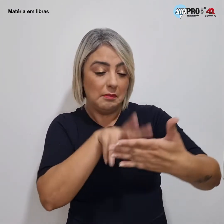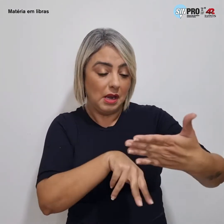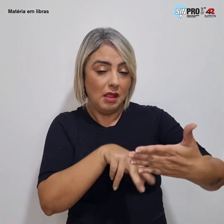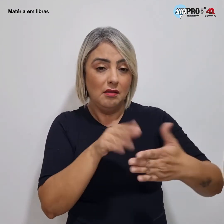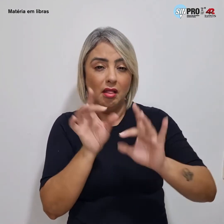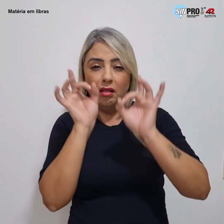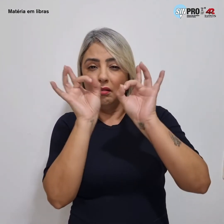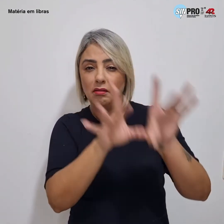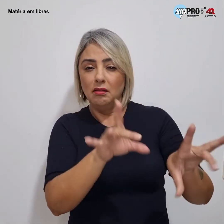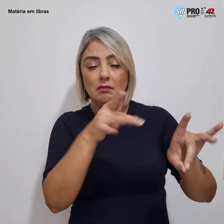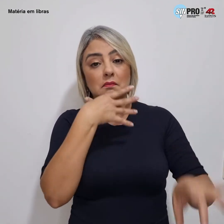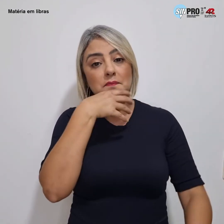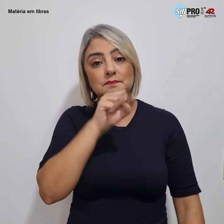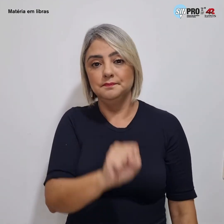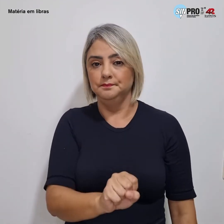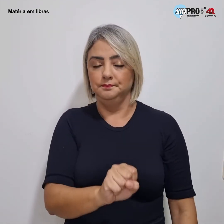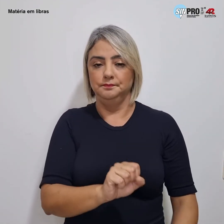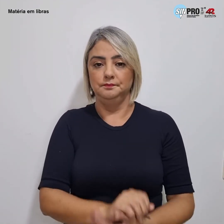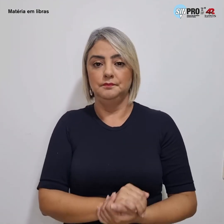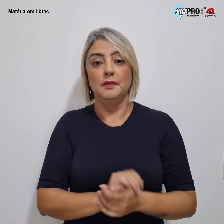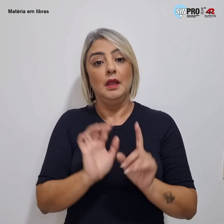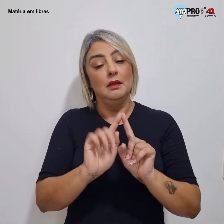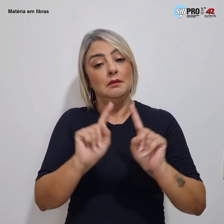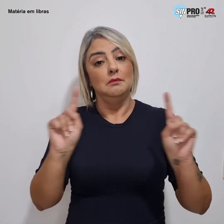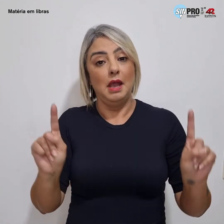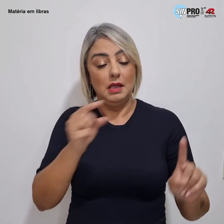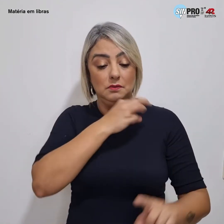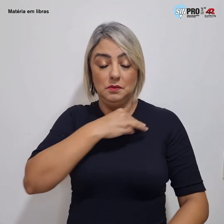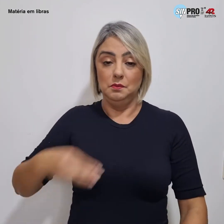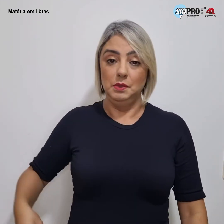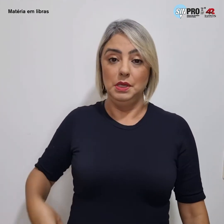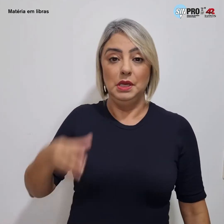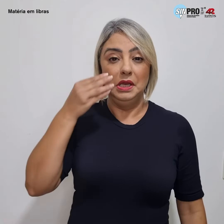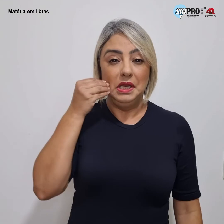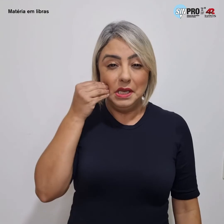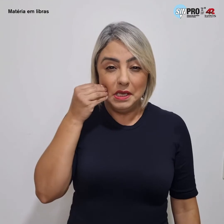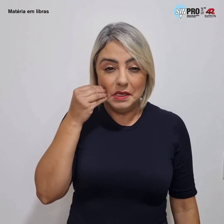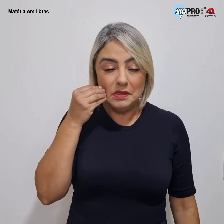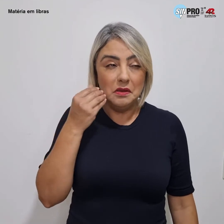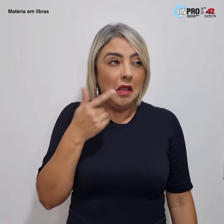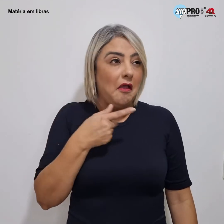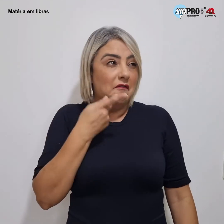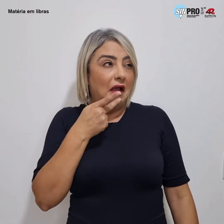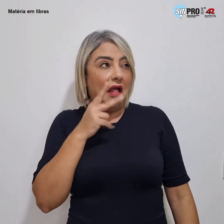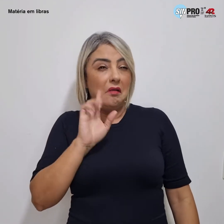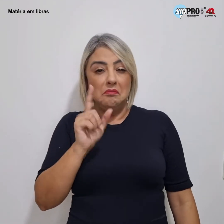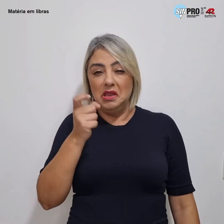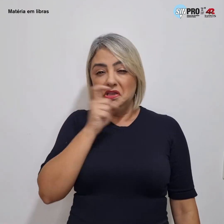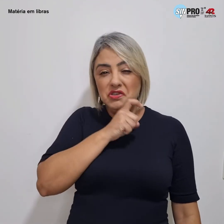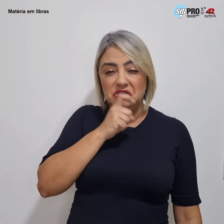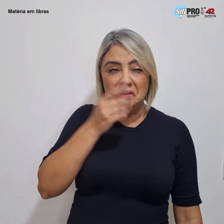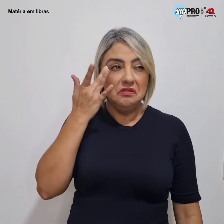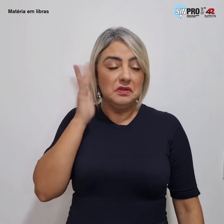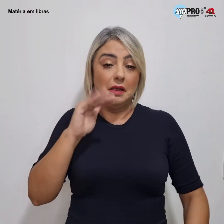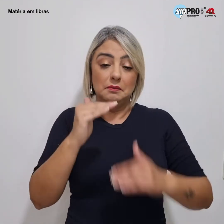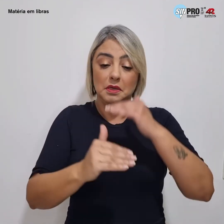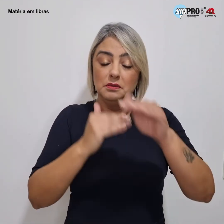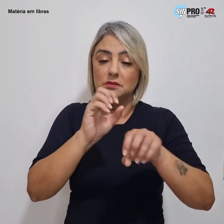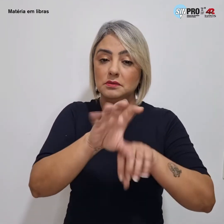foi refutada por Paulo Freire. Enfim, o ministro finge não saber que o processo da